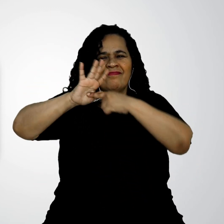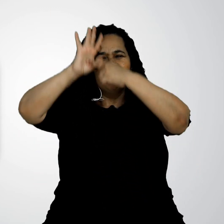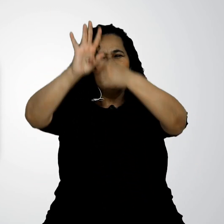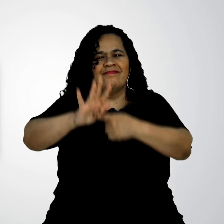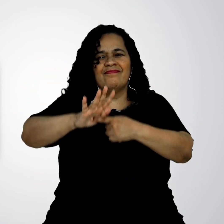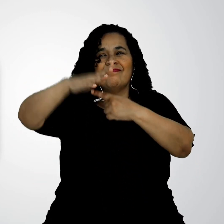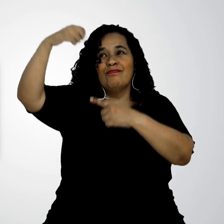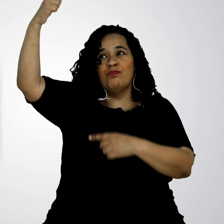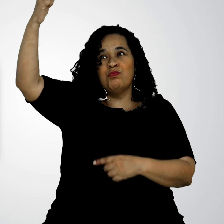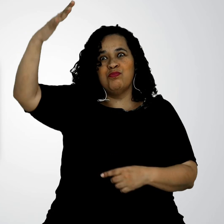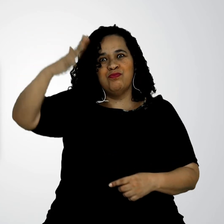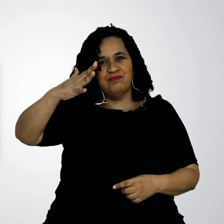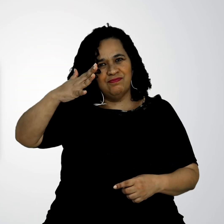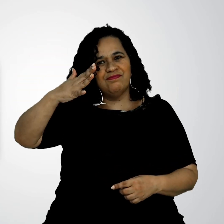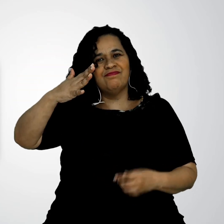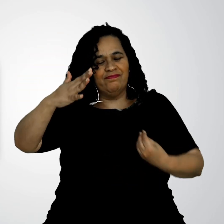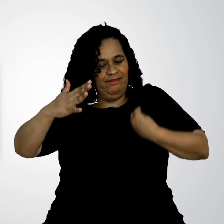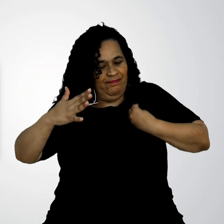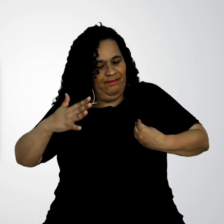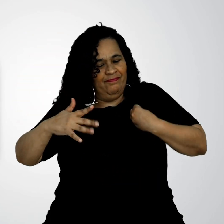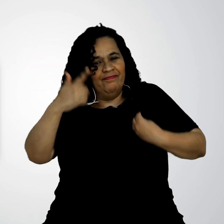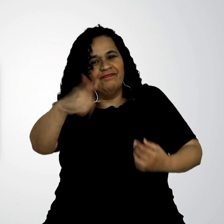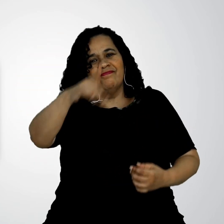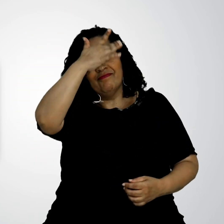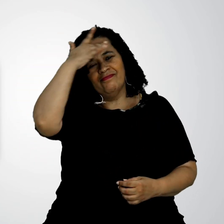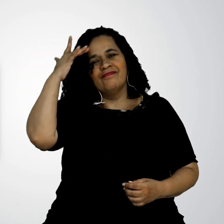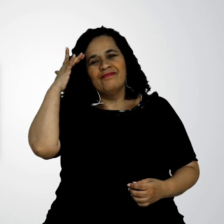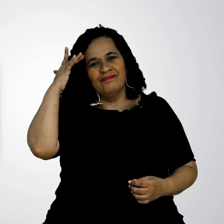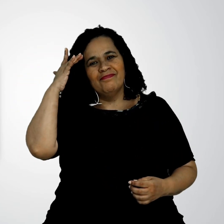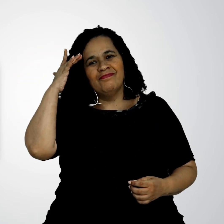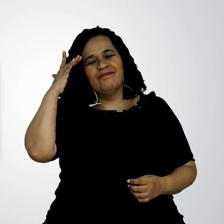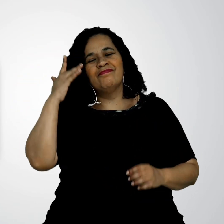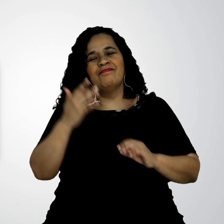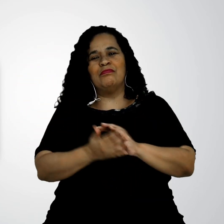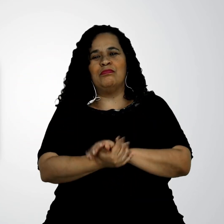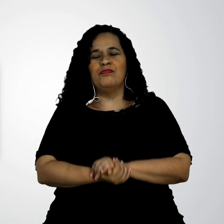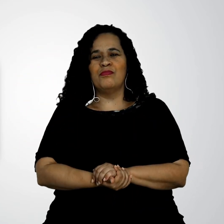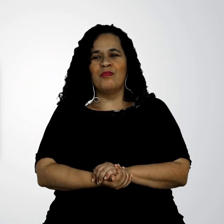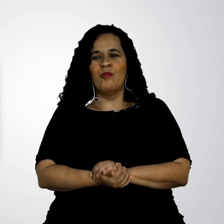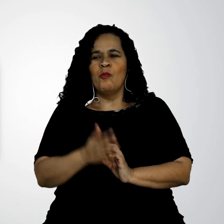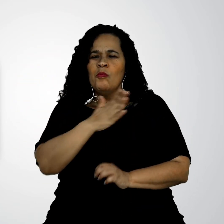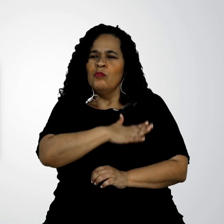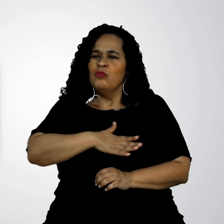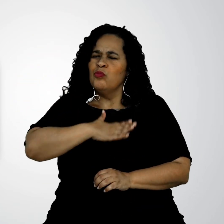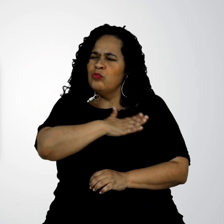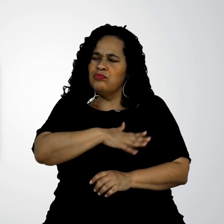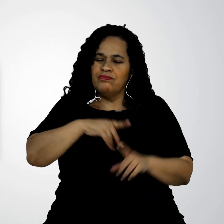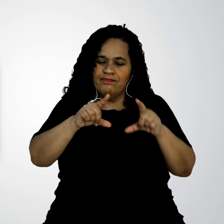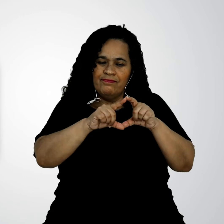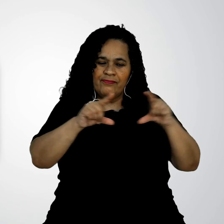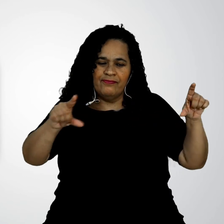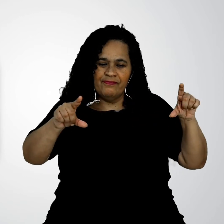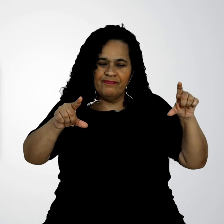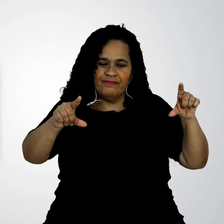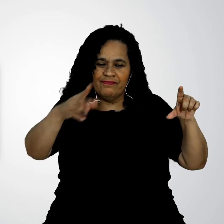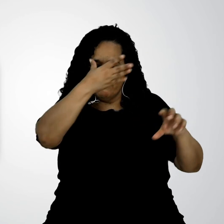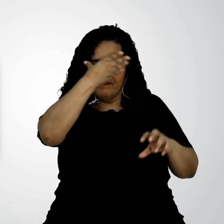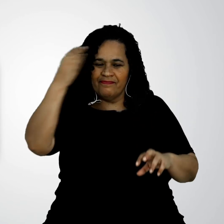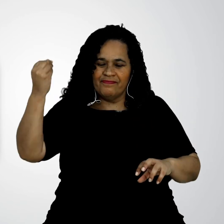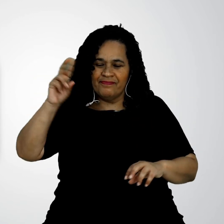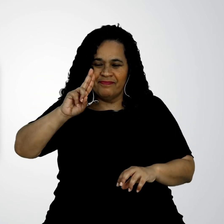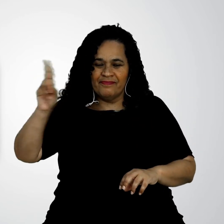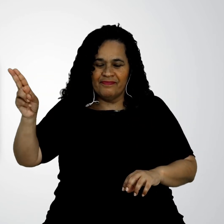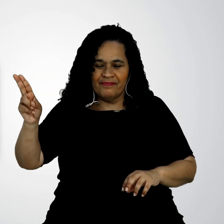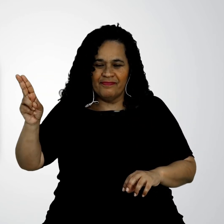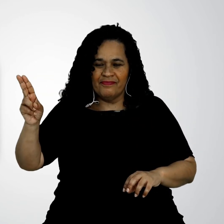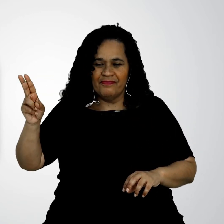à consciência de outros seres humanos que não têm a influência do Evangelho do reino de Deus. Eu gosto de uma frase, não me lembro quem disse, não me lembro